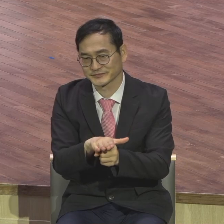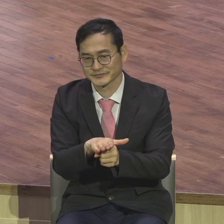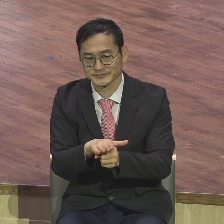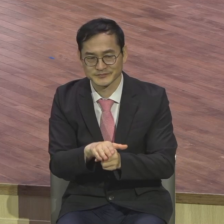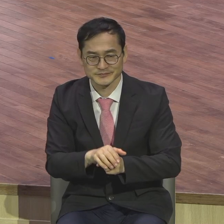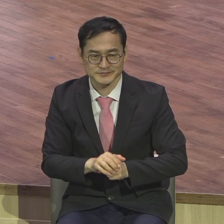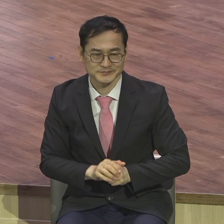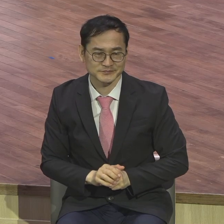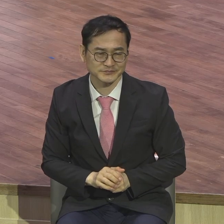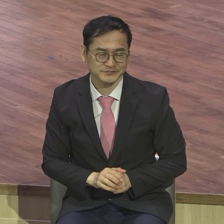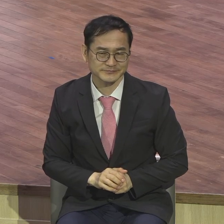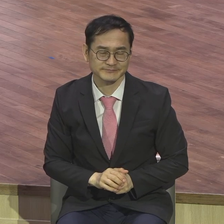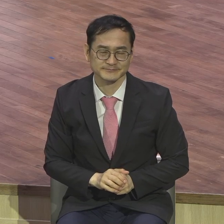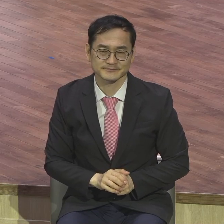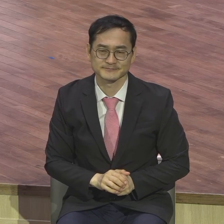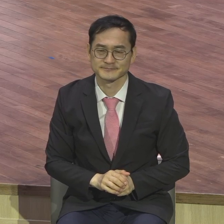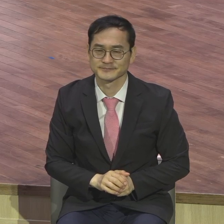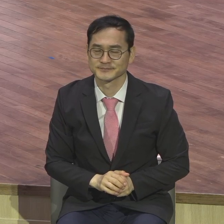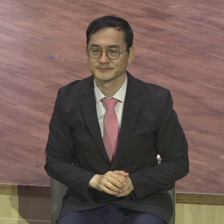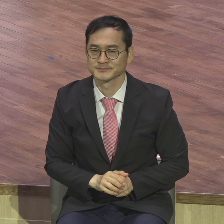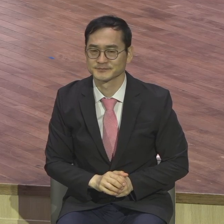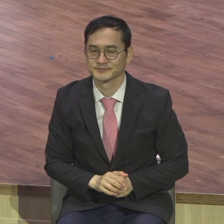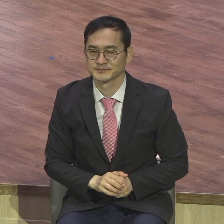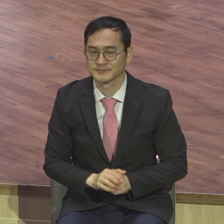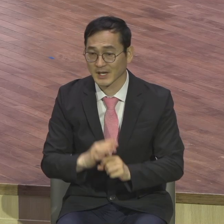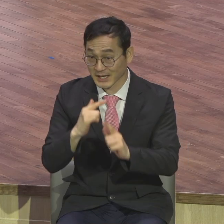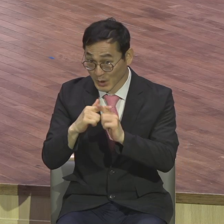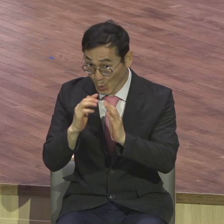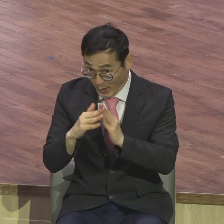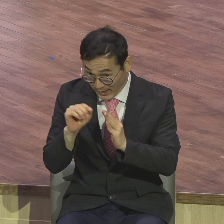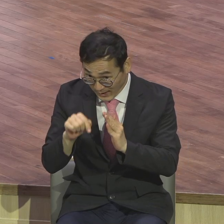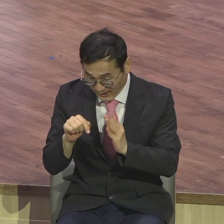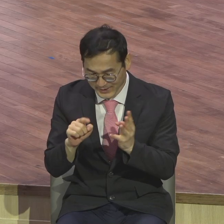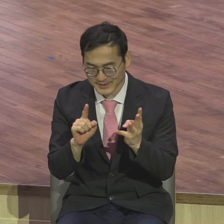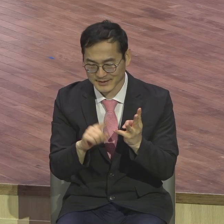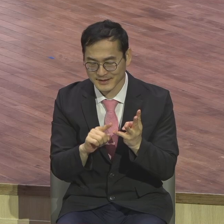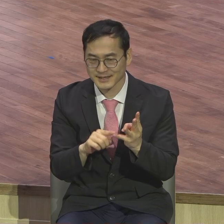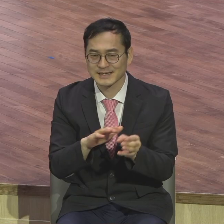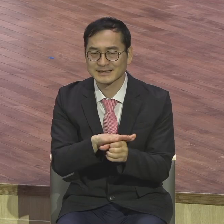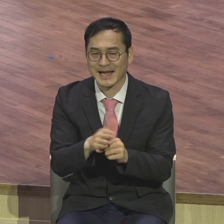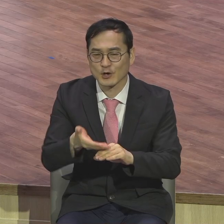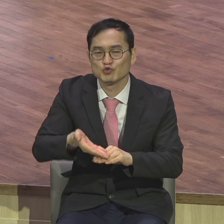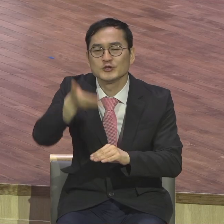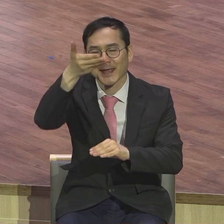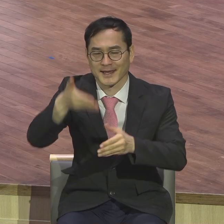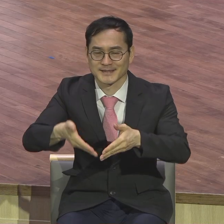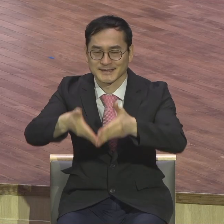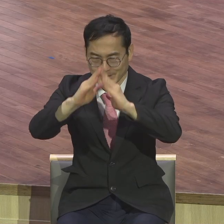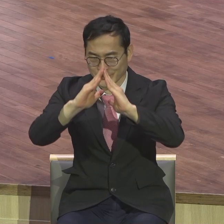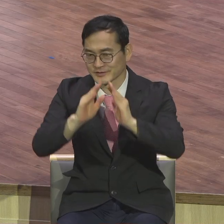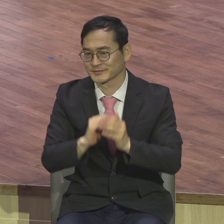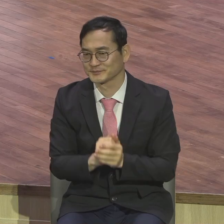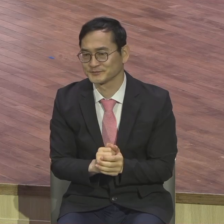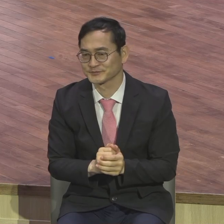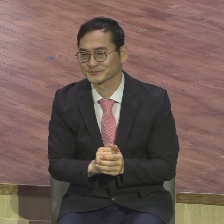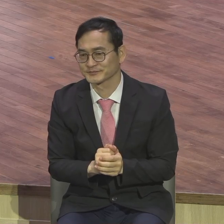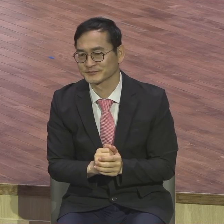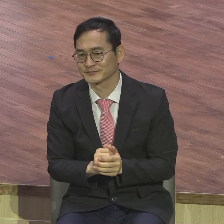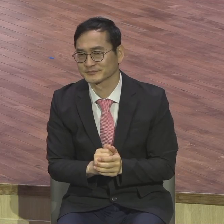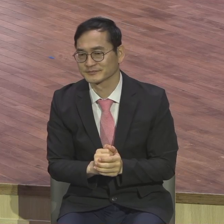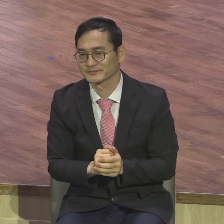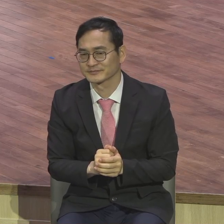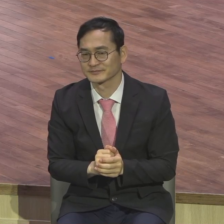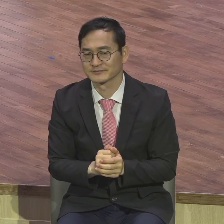교회는 이런 아가페 사랑 위에 세워진 것입니다. 그렇기 때문에 자연스럽게 아가페